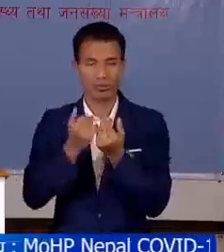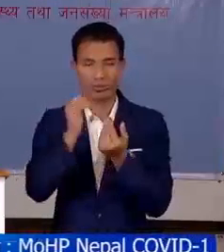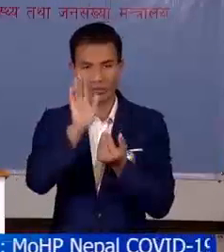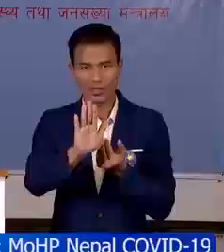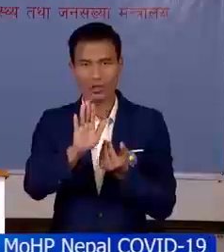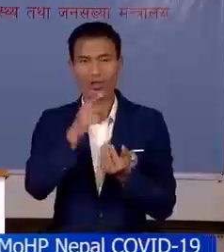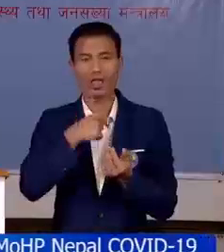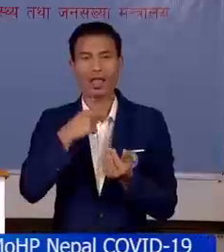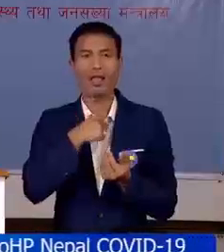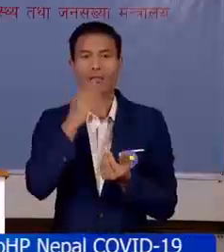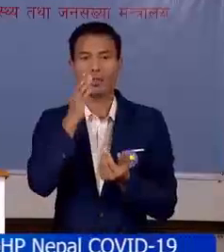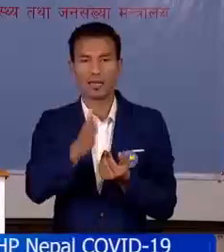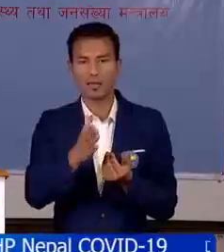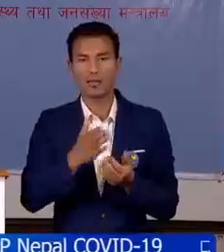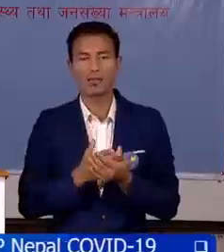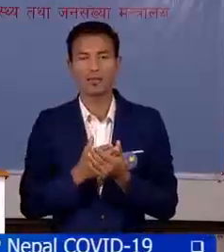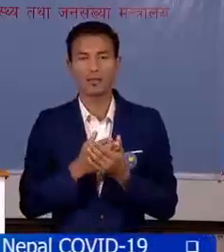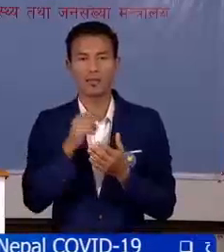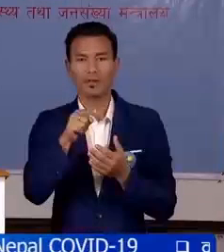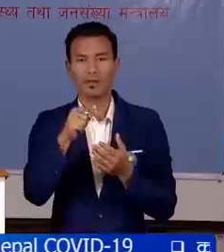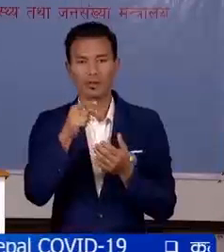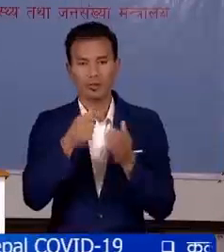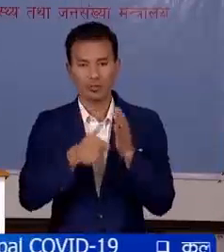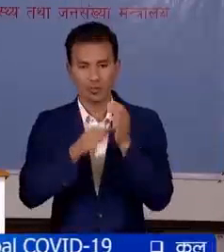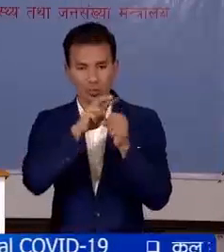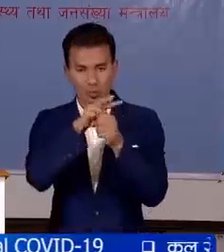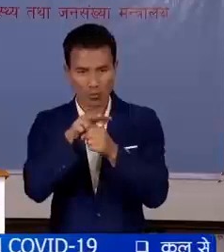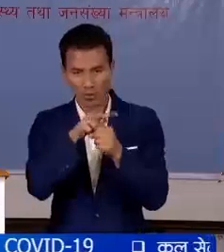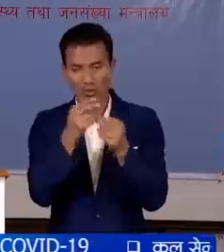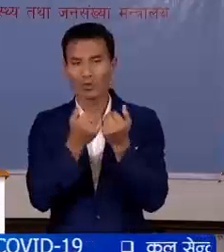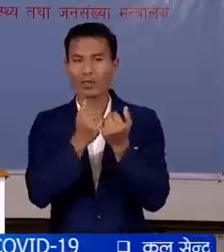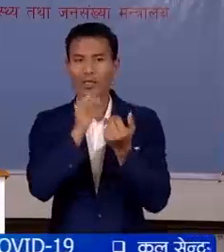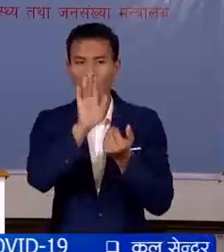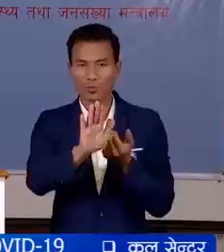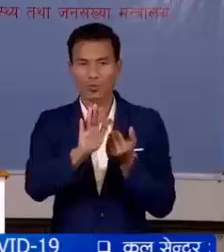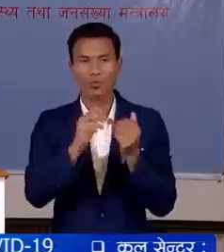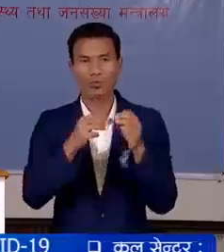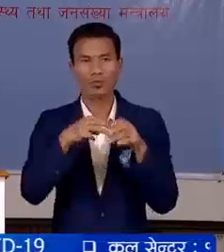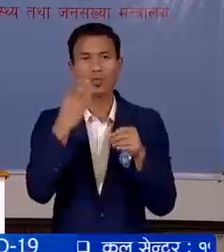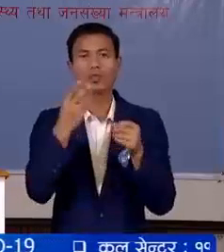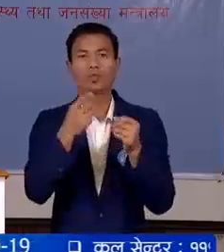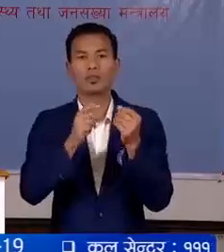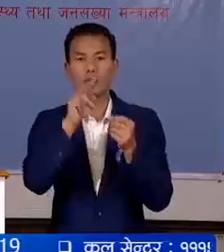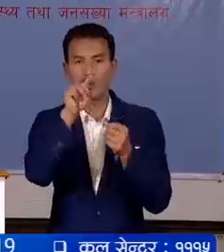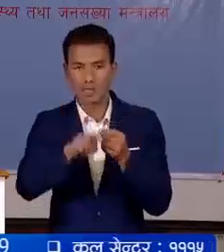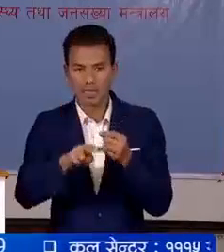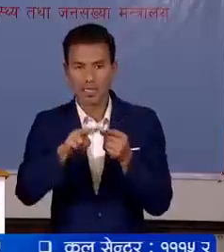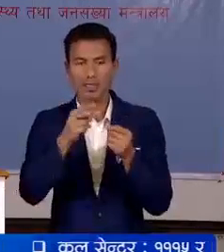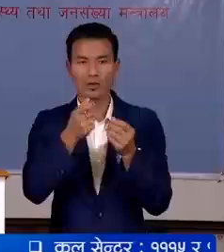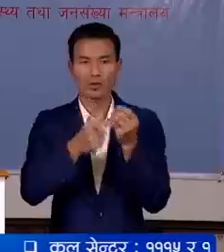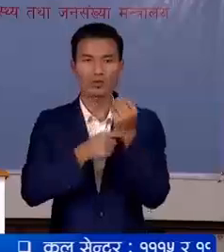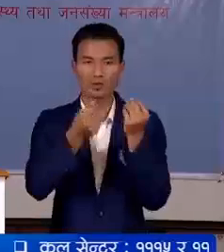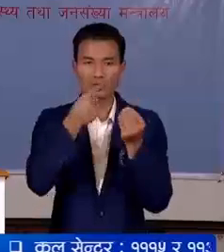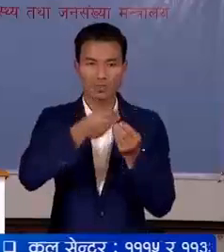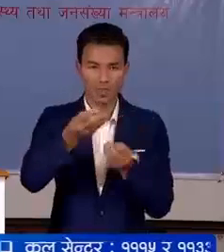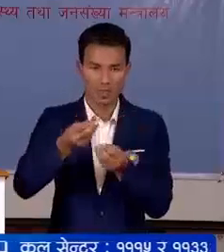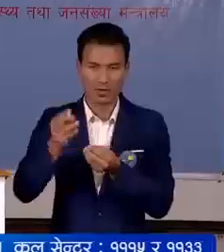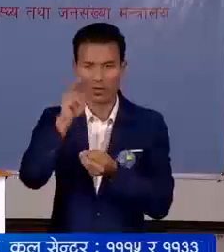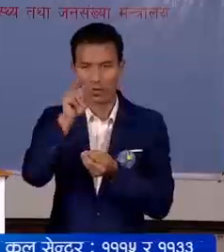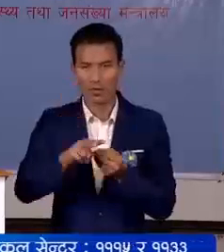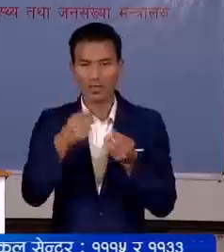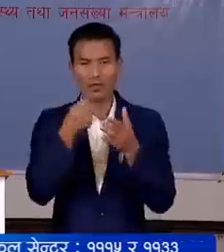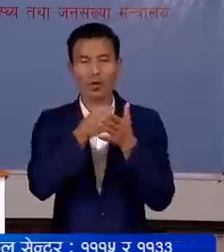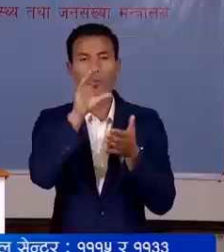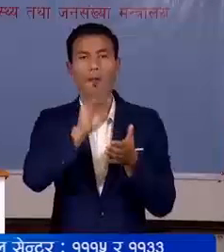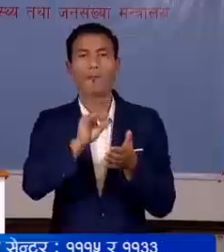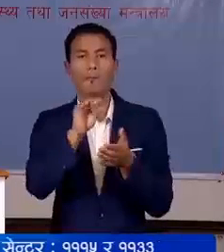नजिक बाटा हमीले येल लाई अनुवमन गरी रेकाचू, उत्पादन को अवस्ता लाई, वितरन को अवस्ता लाई, अभाव को